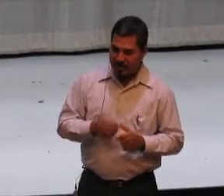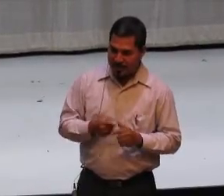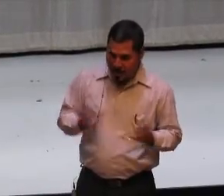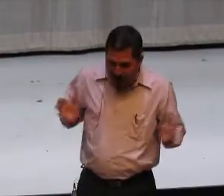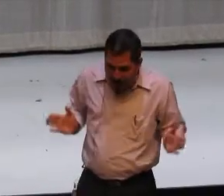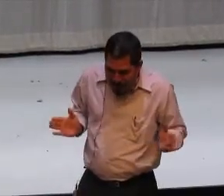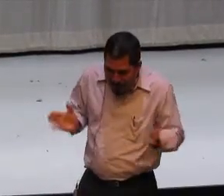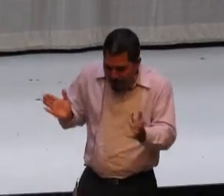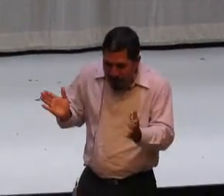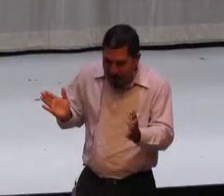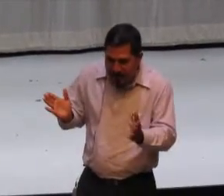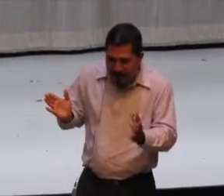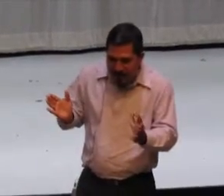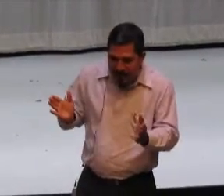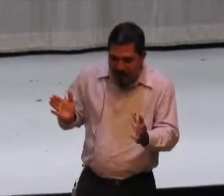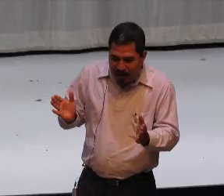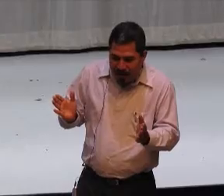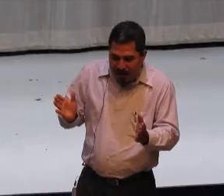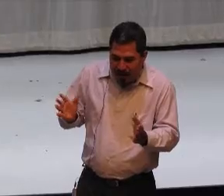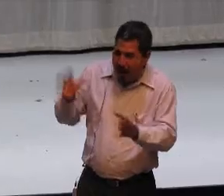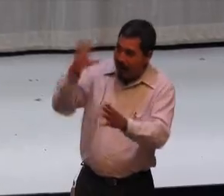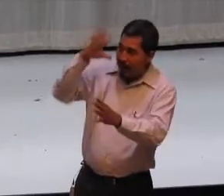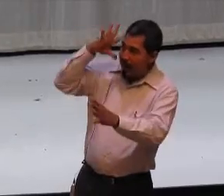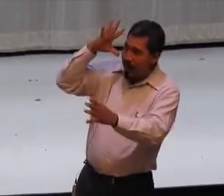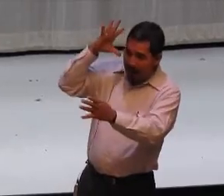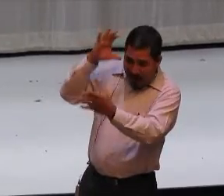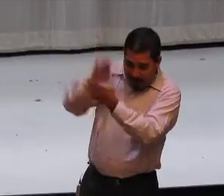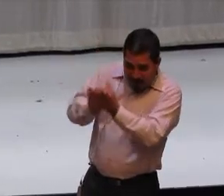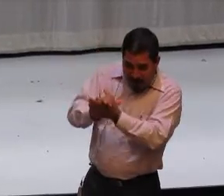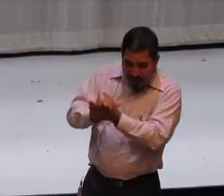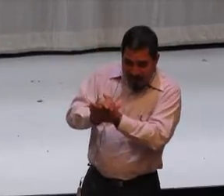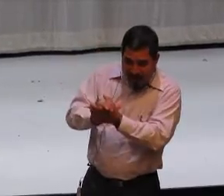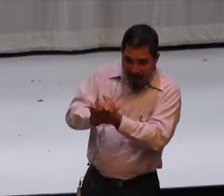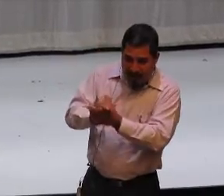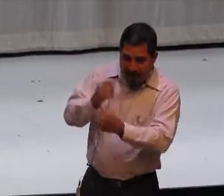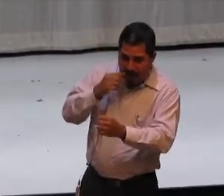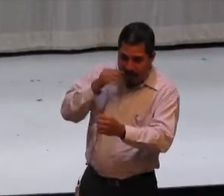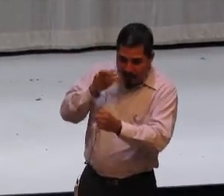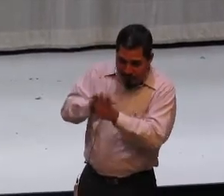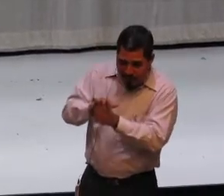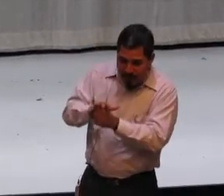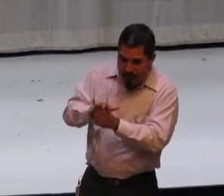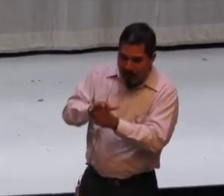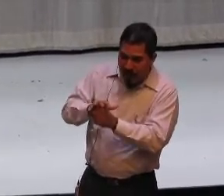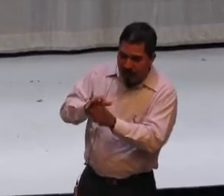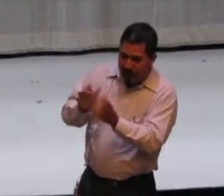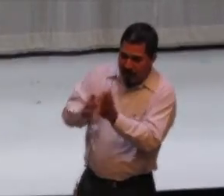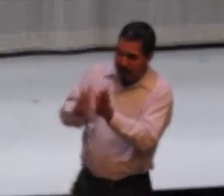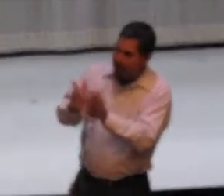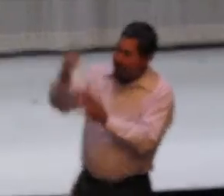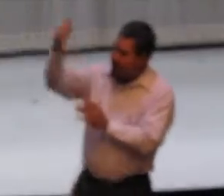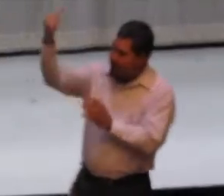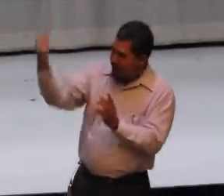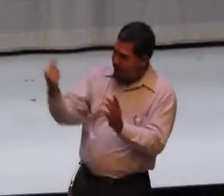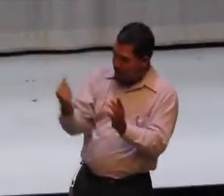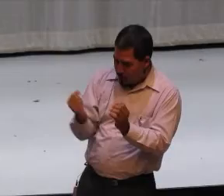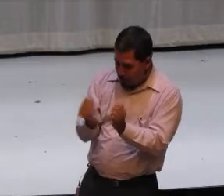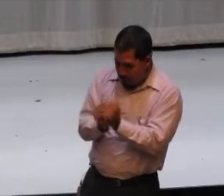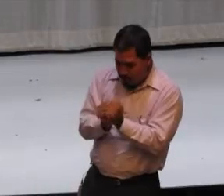Entonces, animémonos a creer la promesa de la presencia de Jesús con